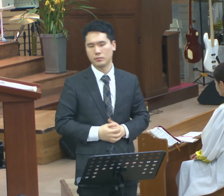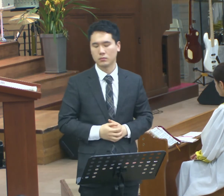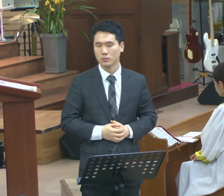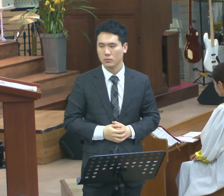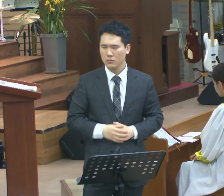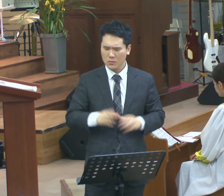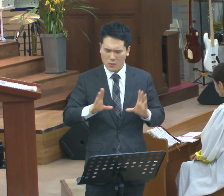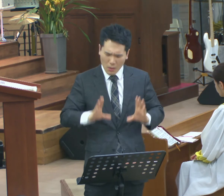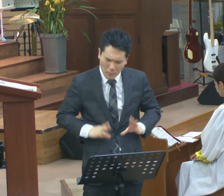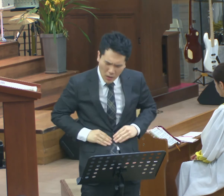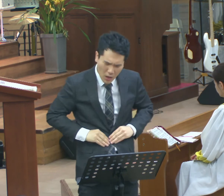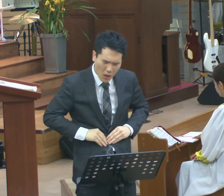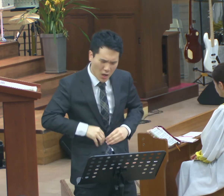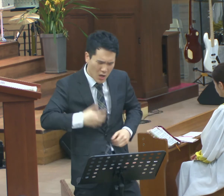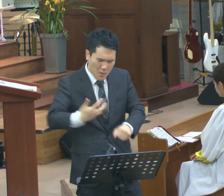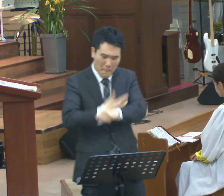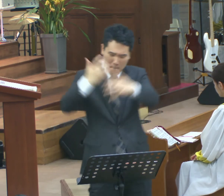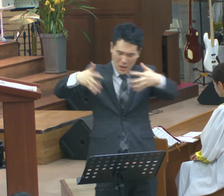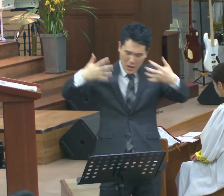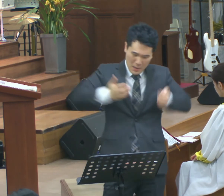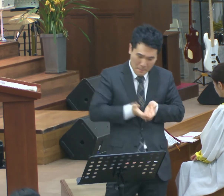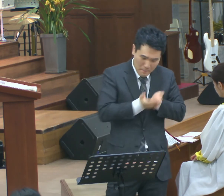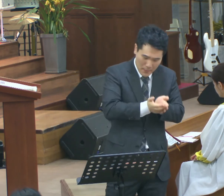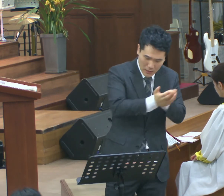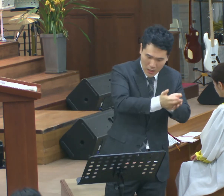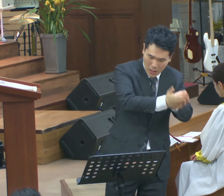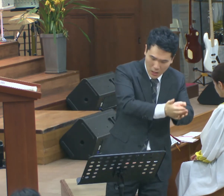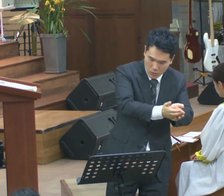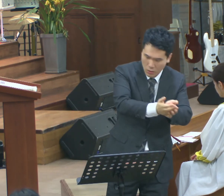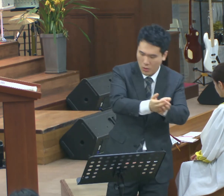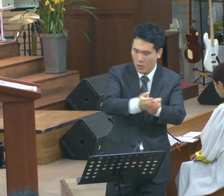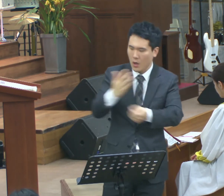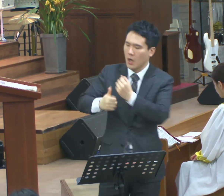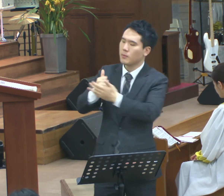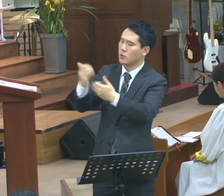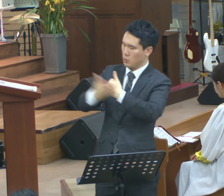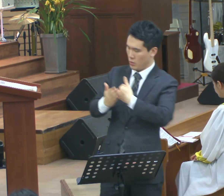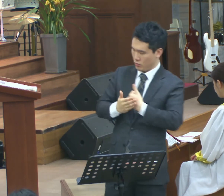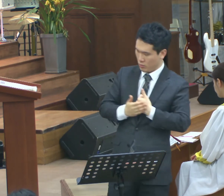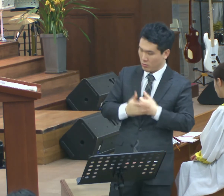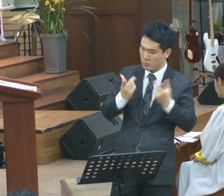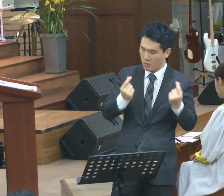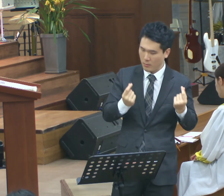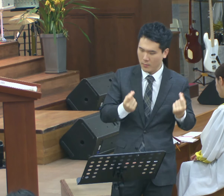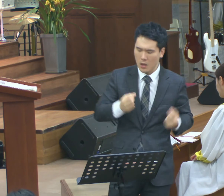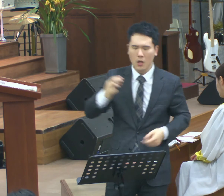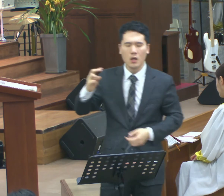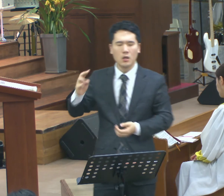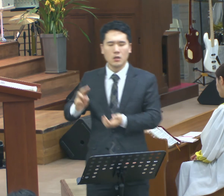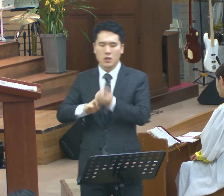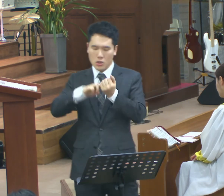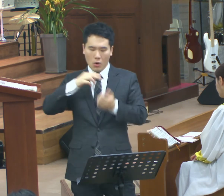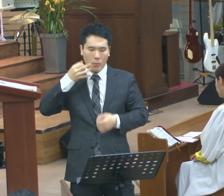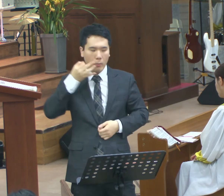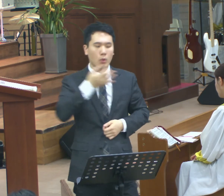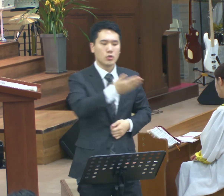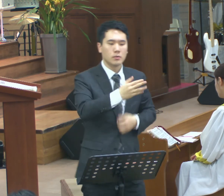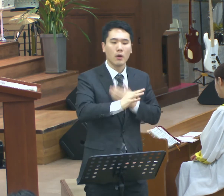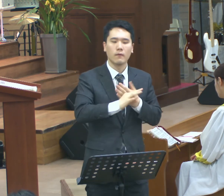받는 것은 전혀 다른 일이지만 그러나 기적을 본 만큼 변화돼야 돼요. 가룟 유다는 3년